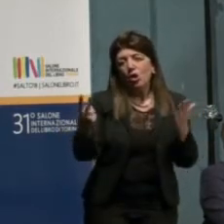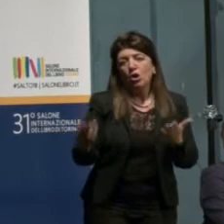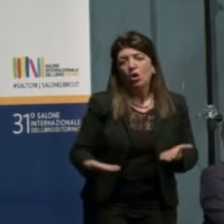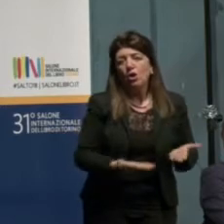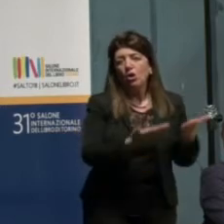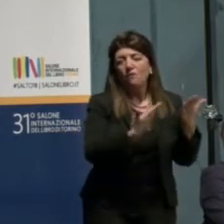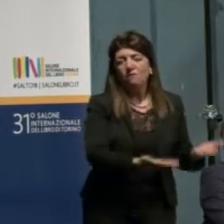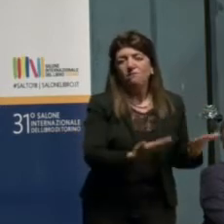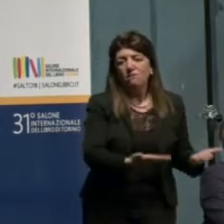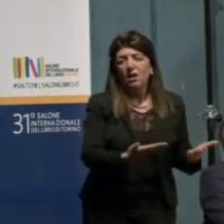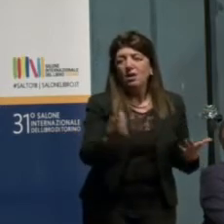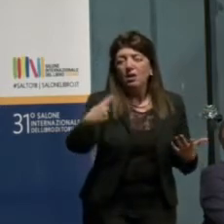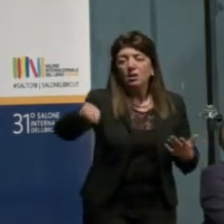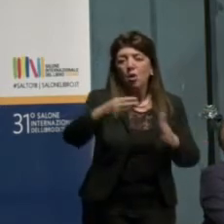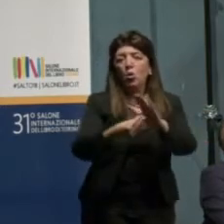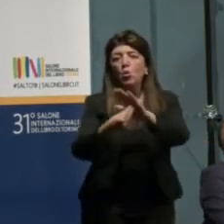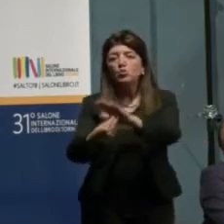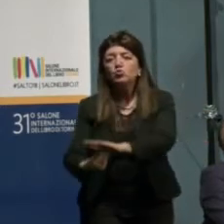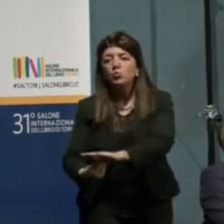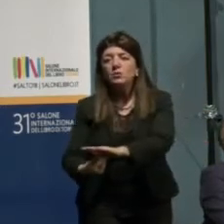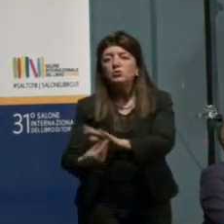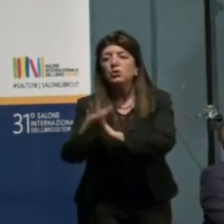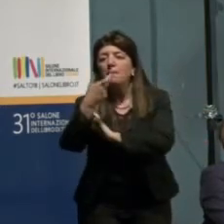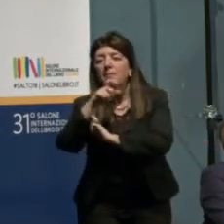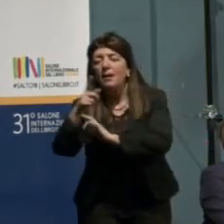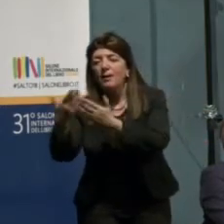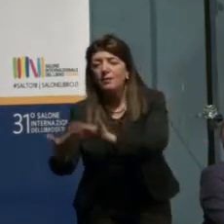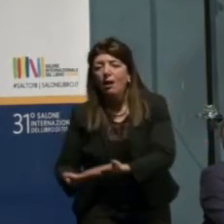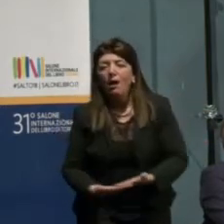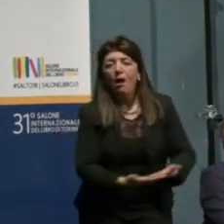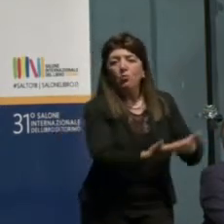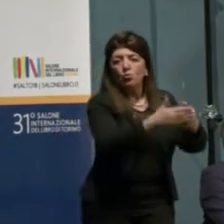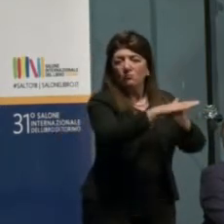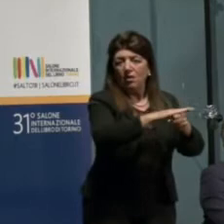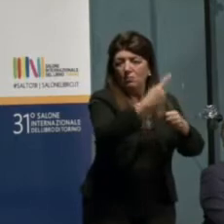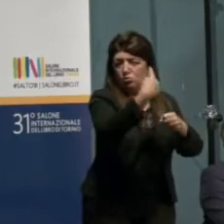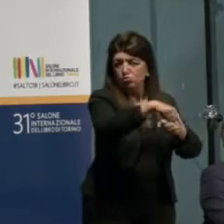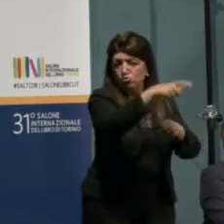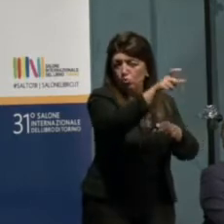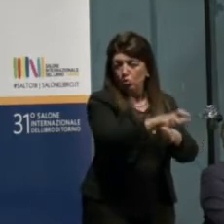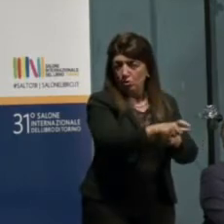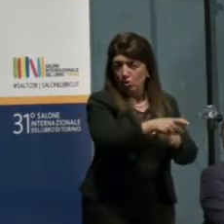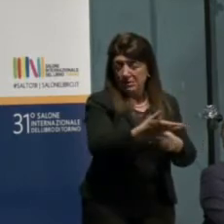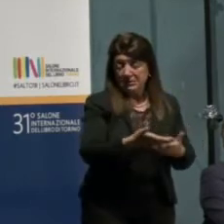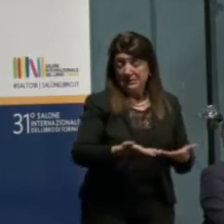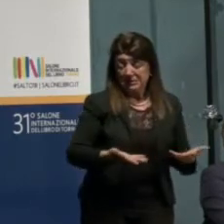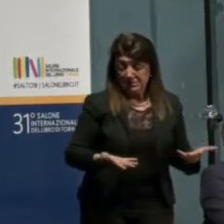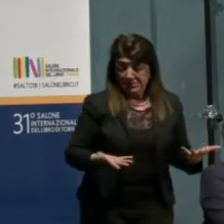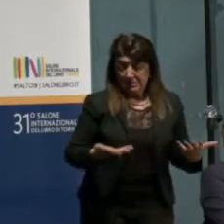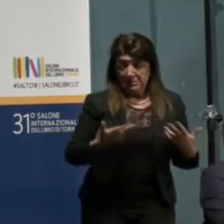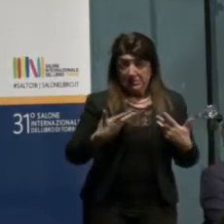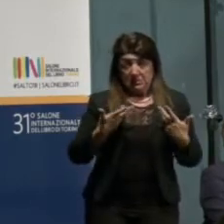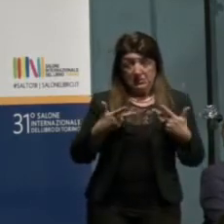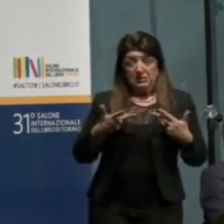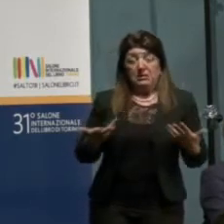che stanno subendo per essere vicini a a giulio e ho una domanda che